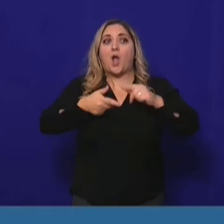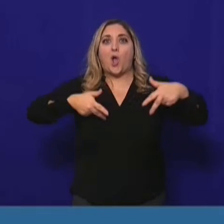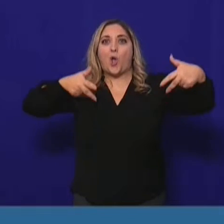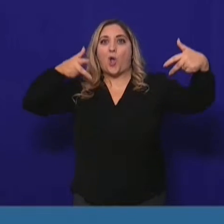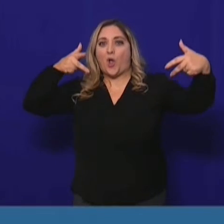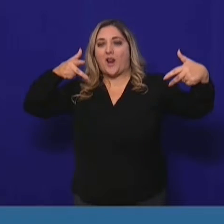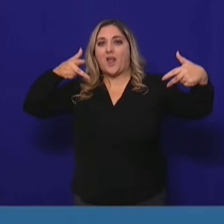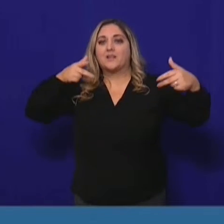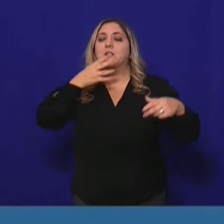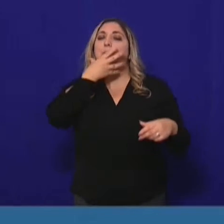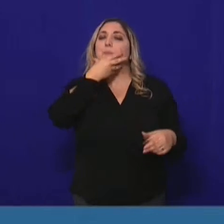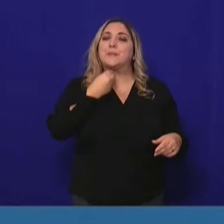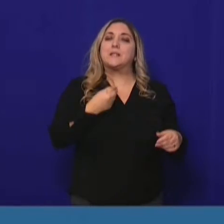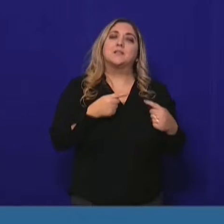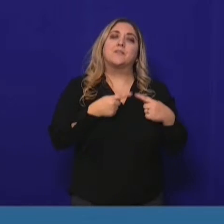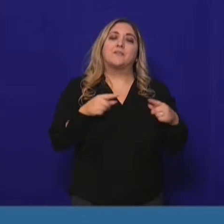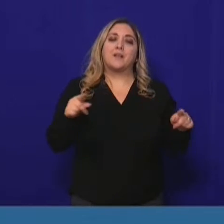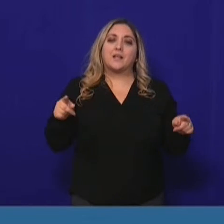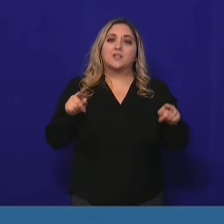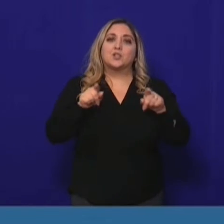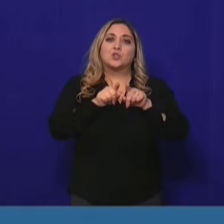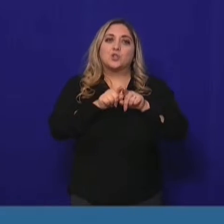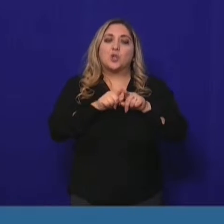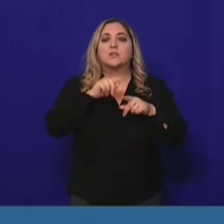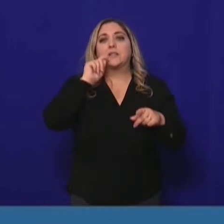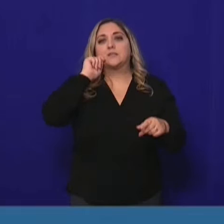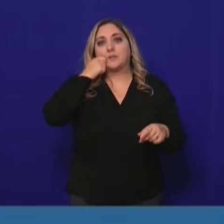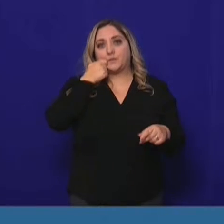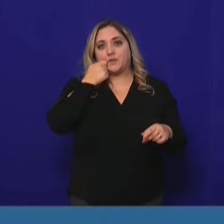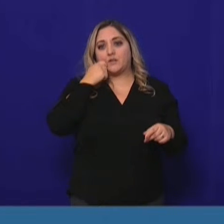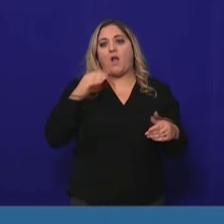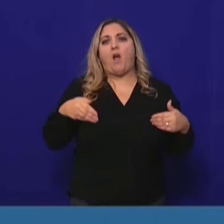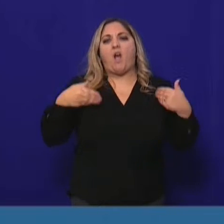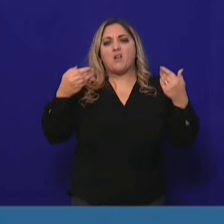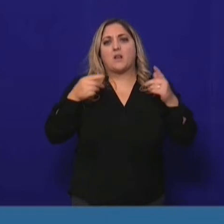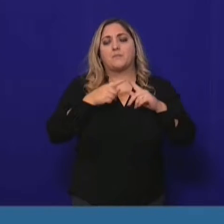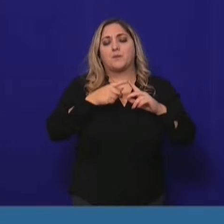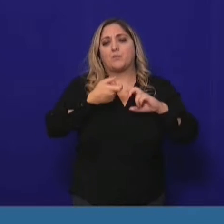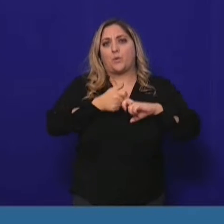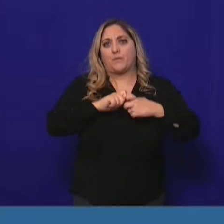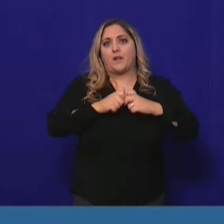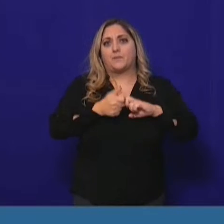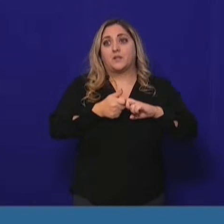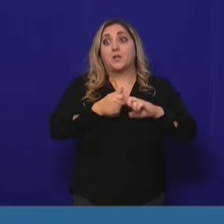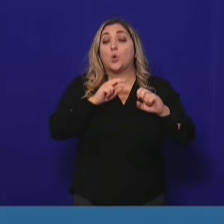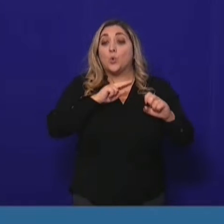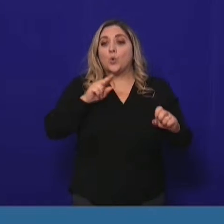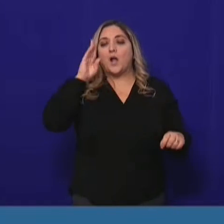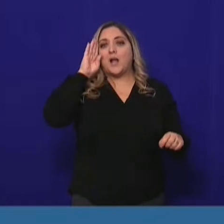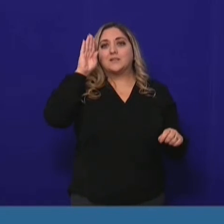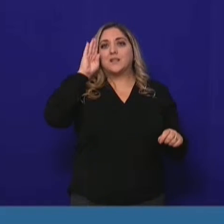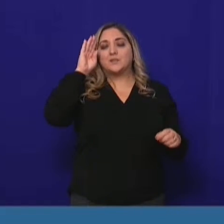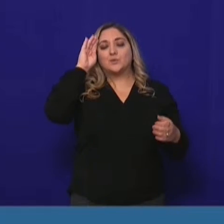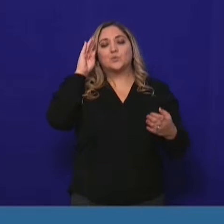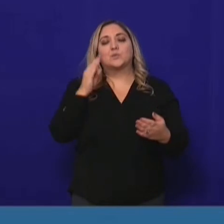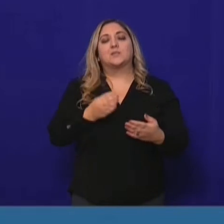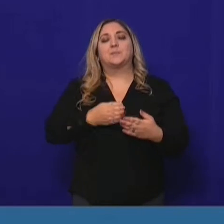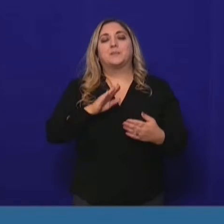huwa miliet li nistgħu ngawduh fis-sabiħ tiegħu imma wkoll li noqogħdu attenti biex nipproteġu